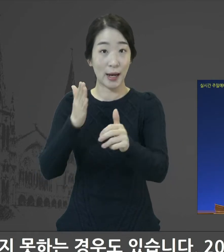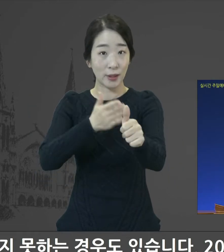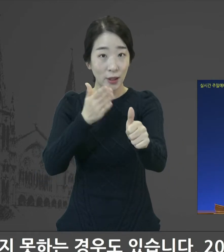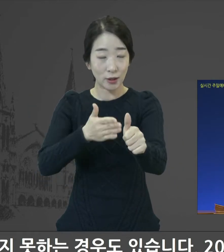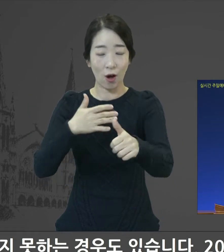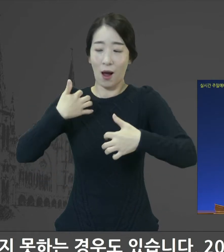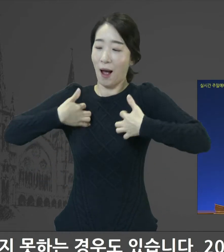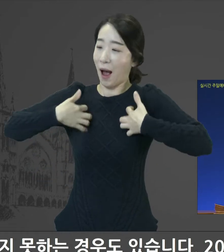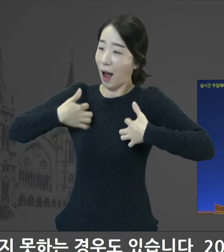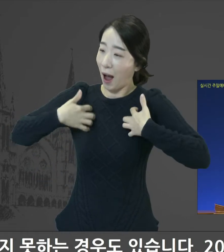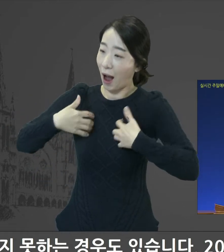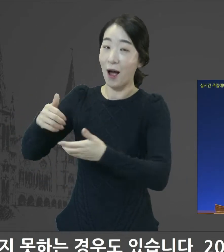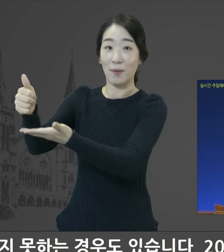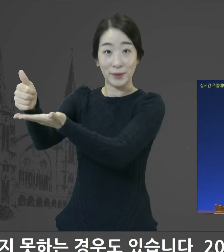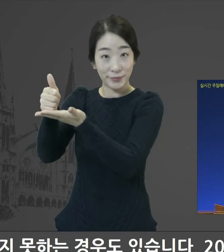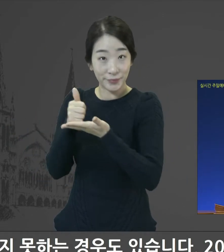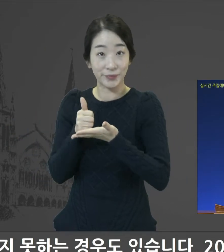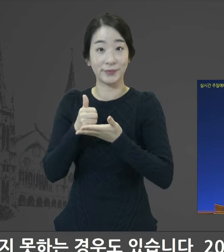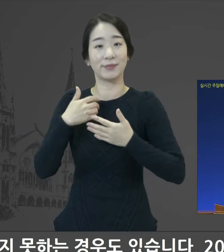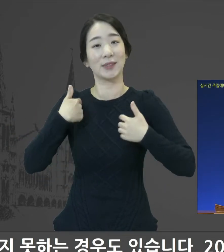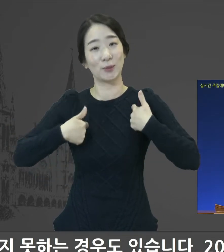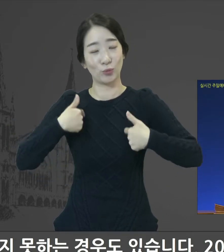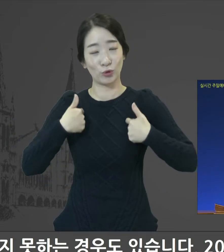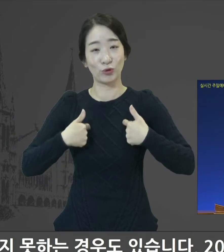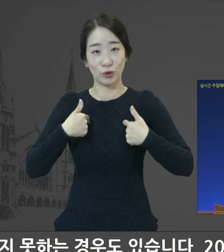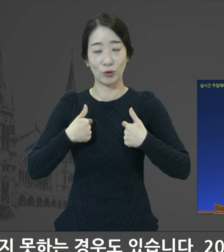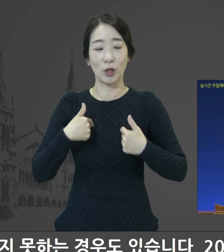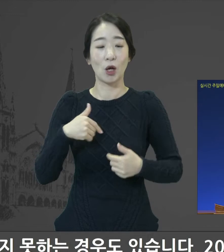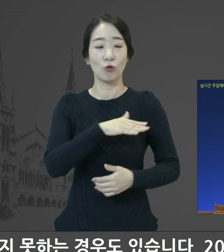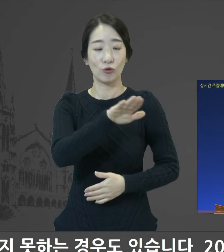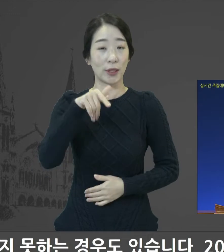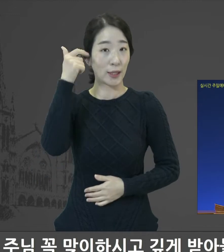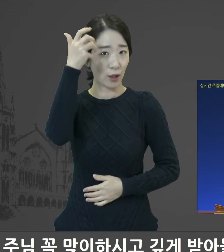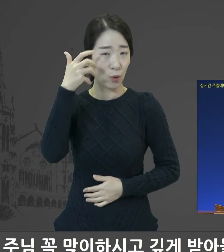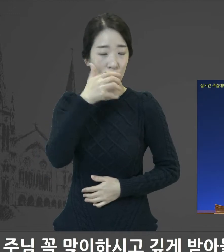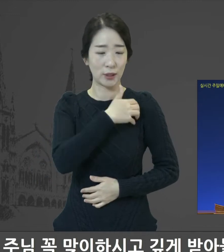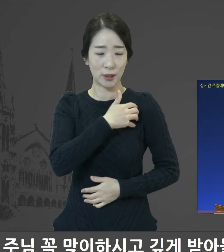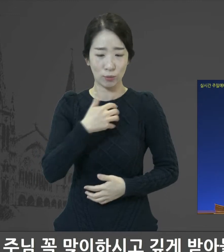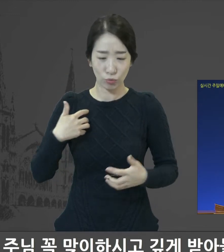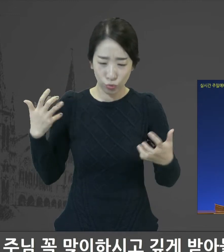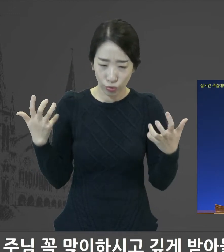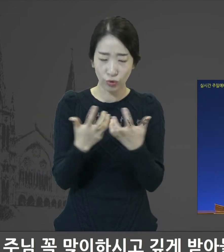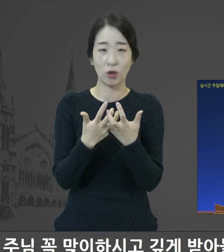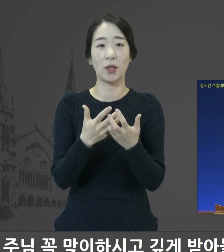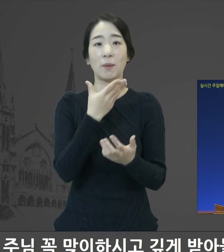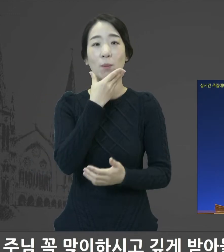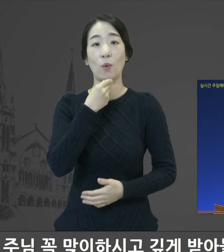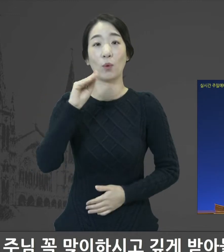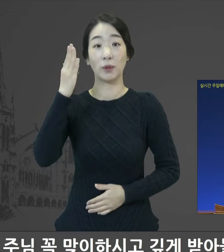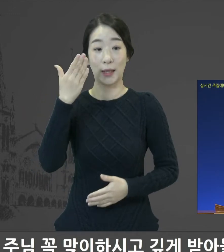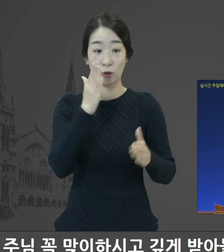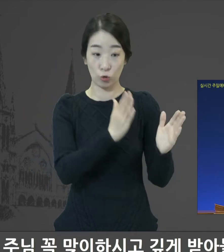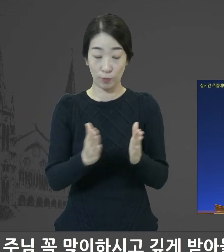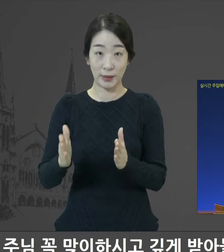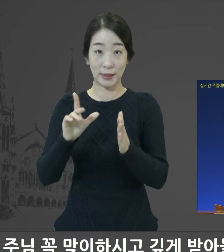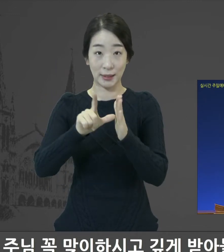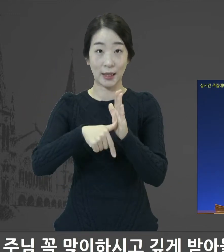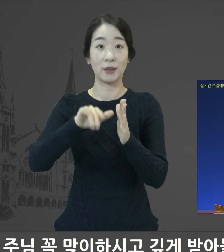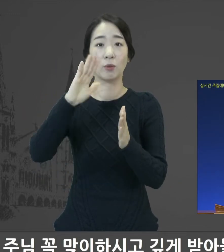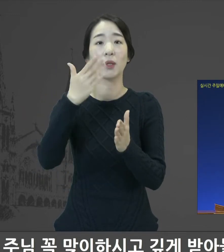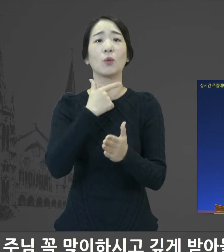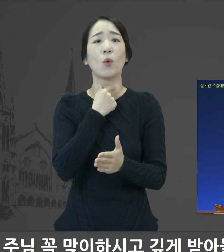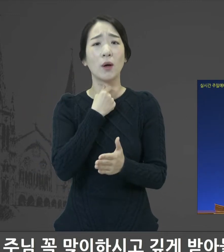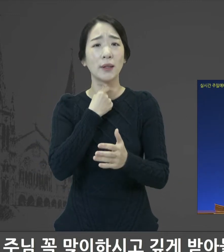깊게 받아들이심으로 우리의 영혼이 더욱더 풍성해지는 복된 기간 되기를 주의 이름으로 축원합니다.